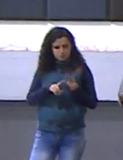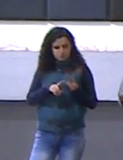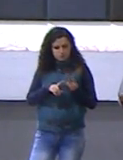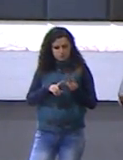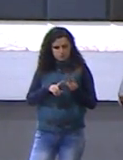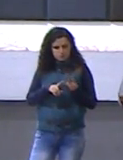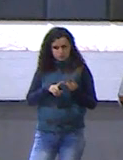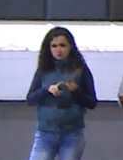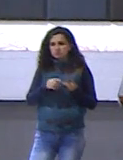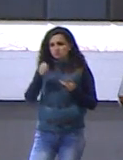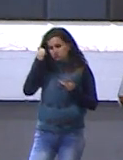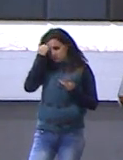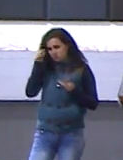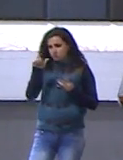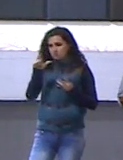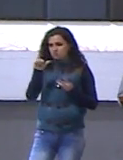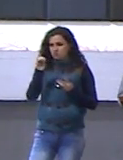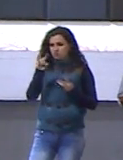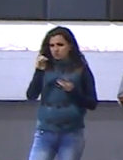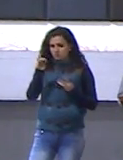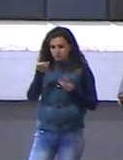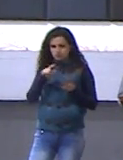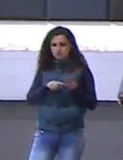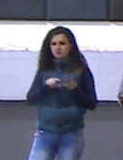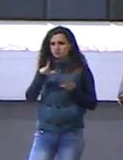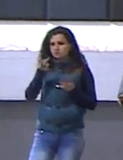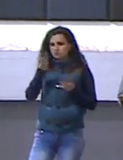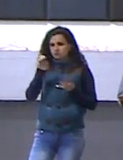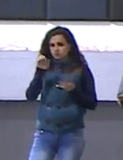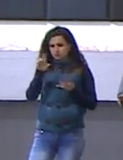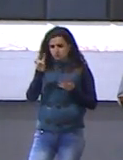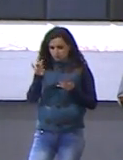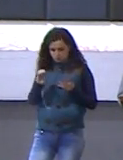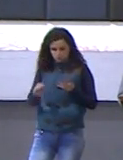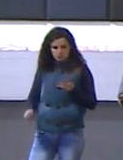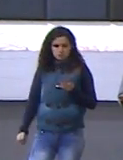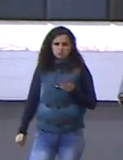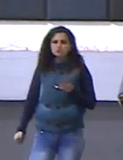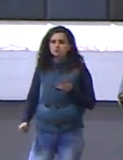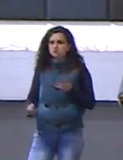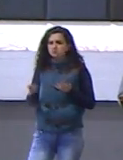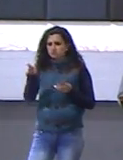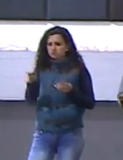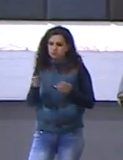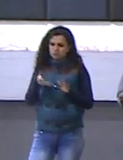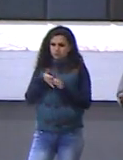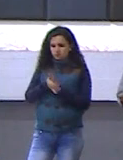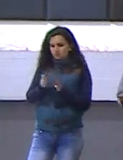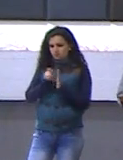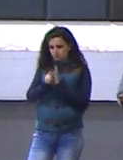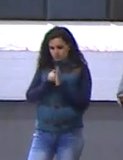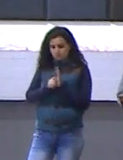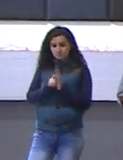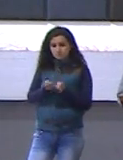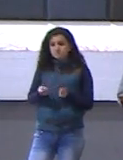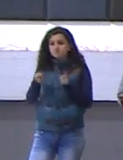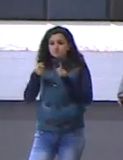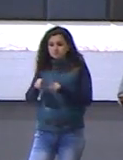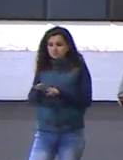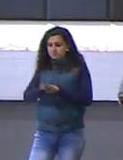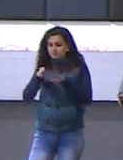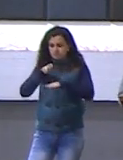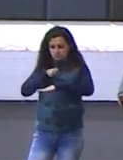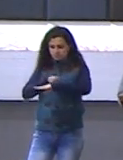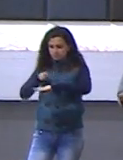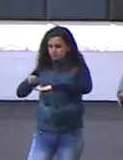de profesor miguel alomía y por libardo nos queda como moderadores y relatores y también van a